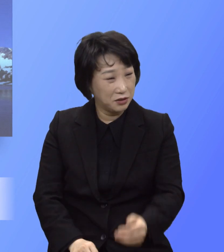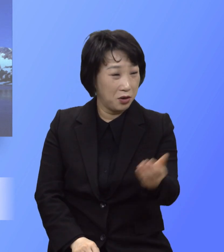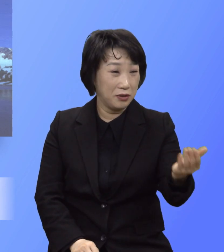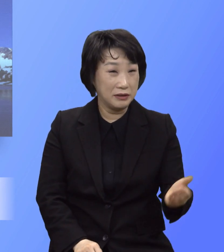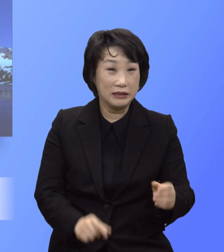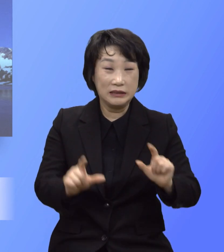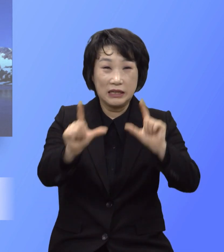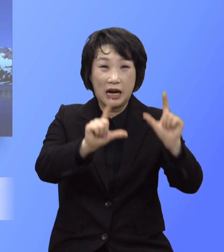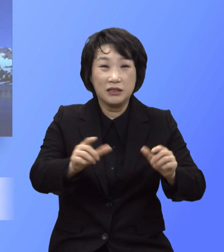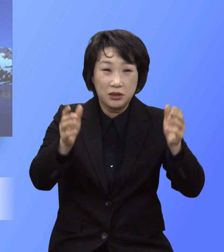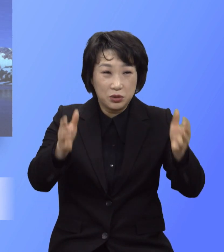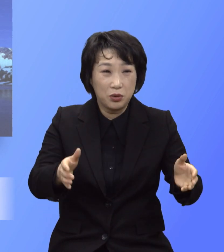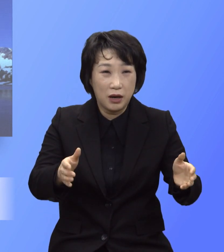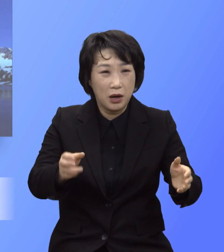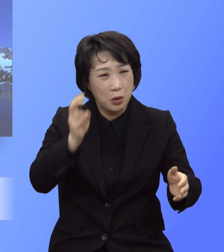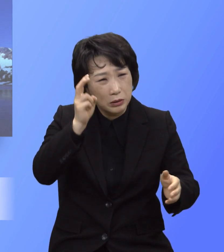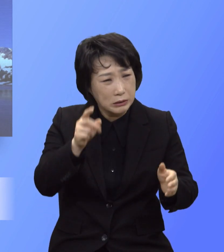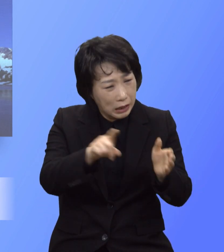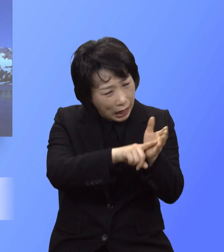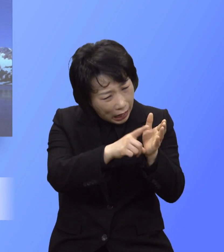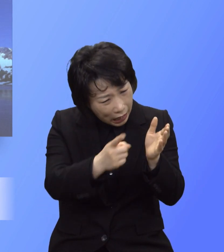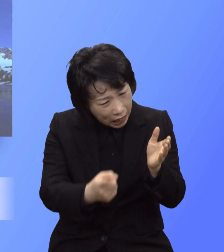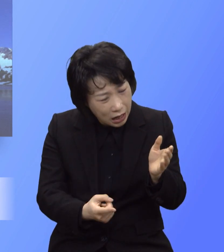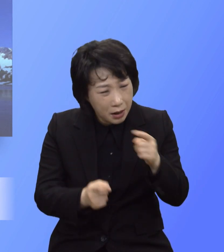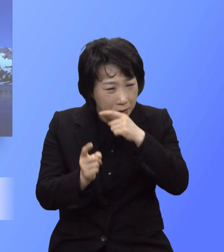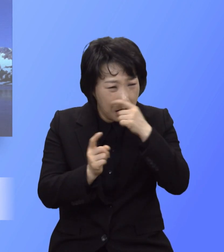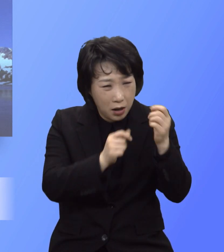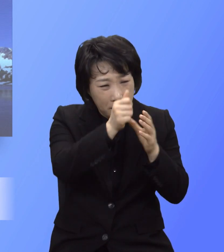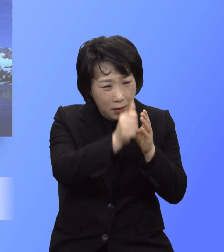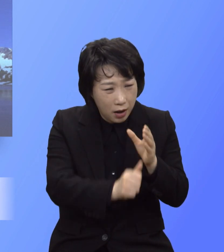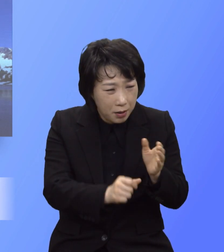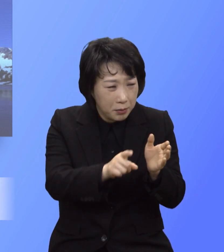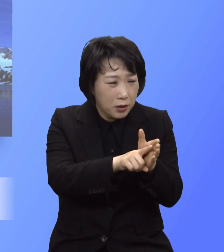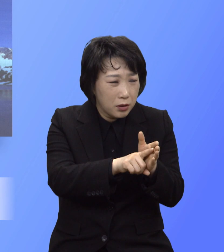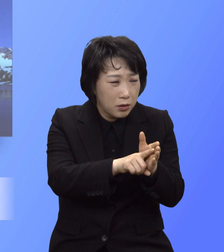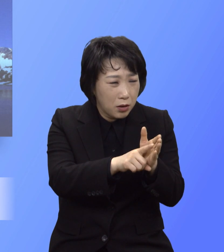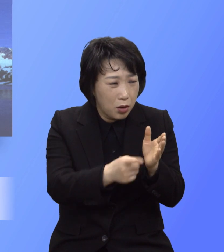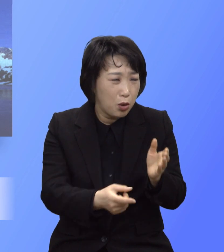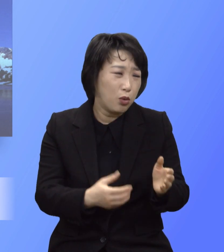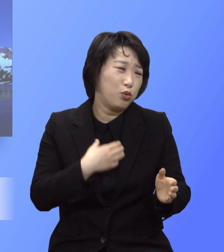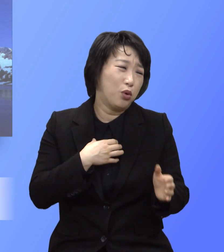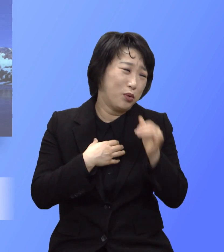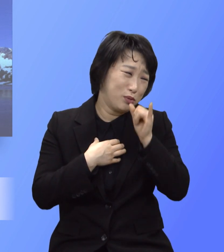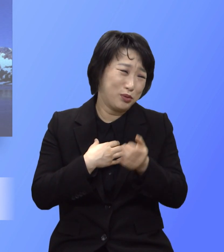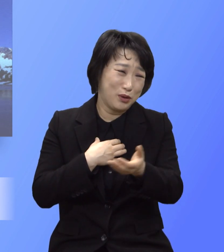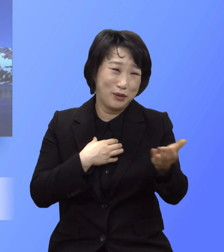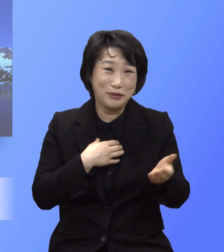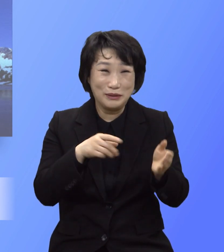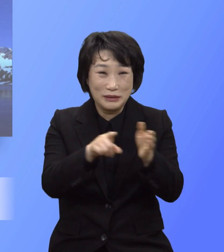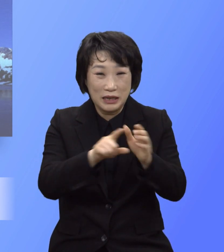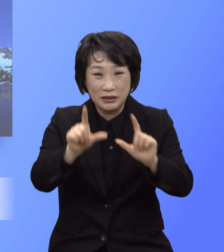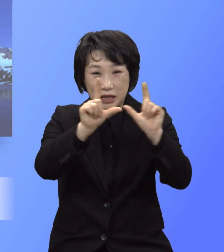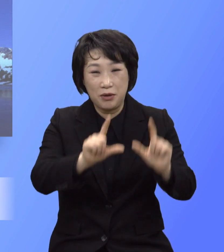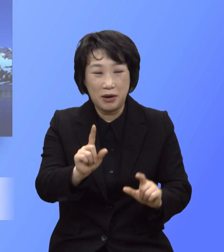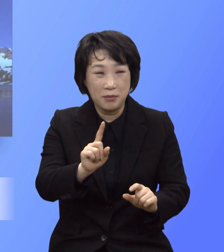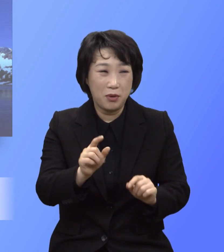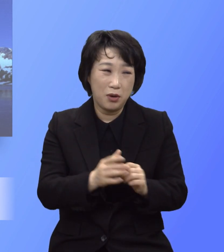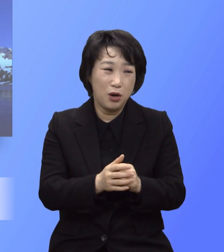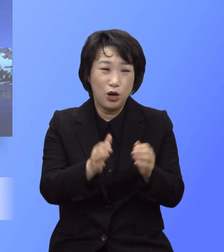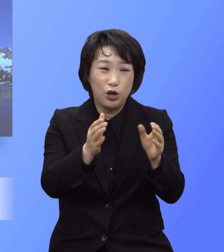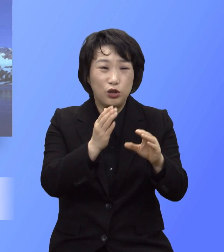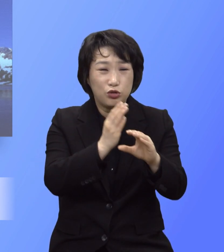사는 동안 혹시 타락해서 믿음에서 떠날지도 모르고 너들이 신앙생활을